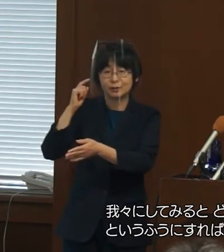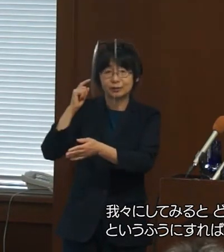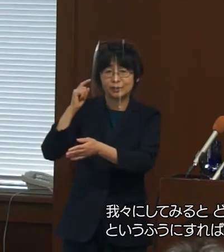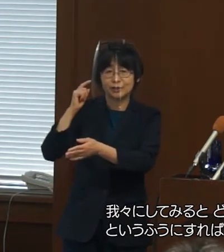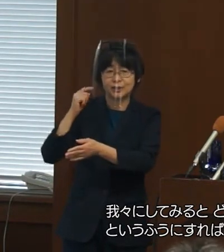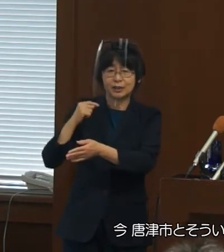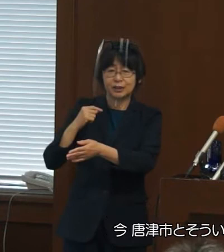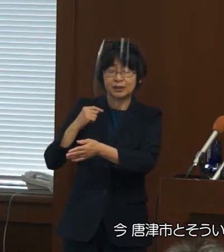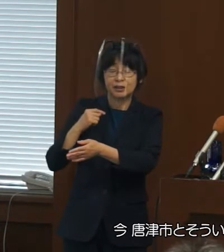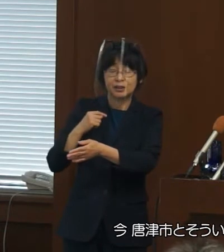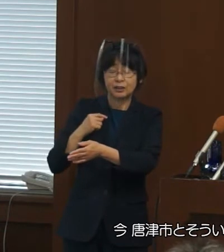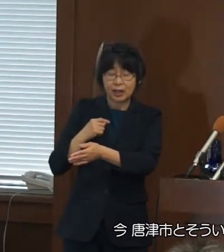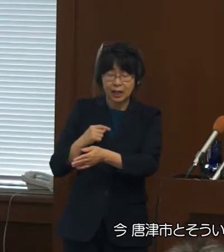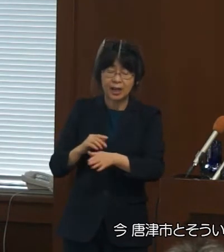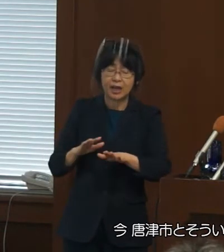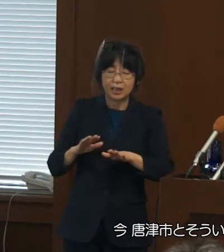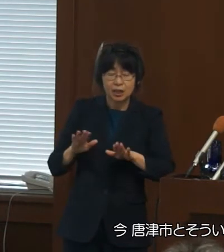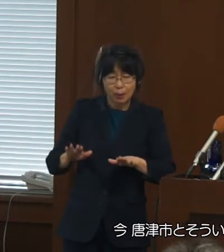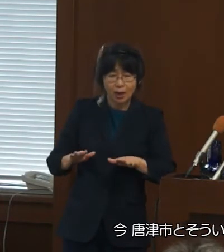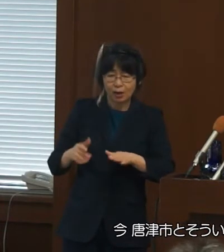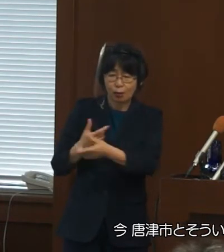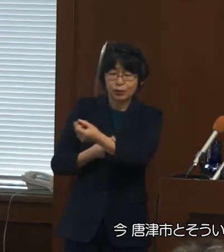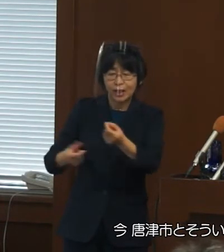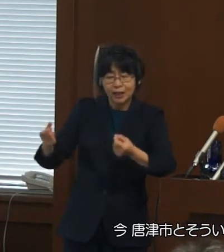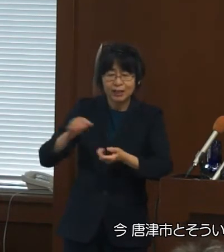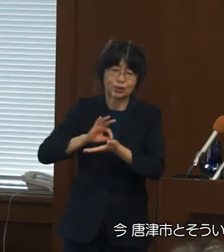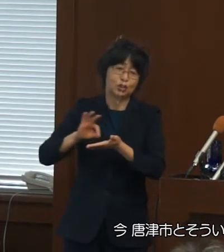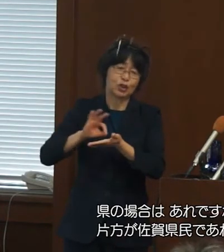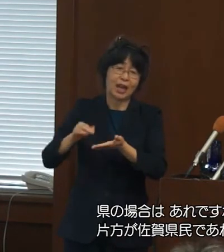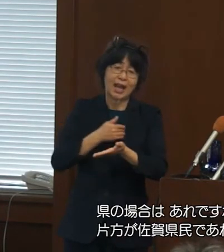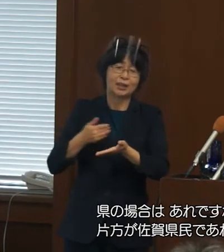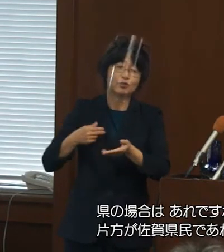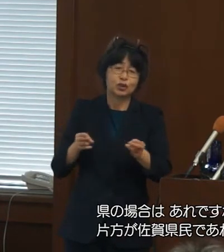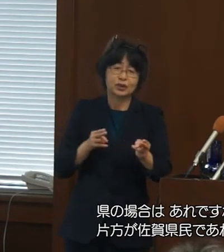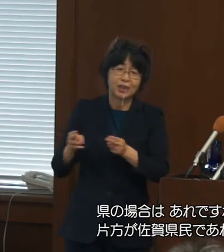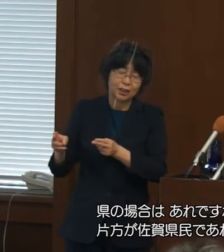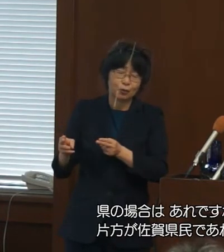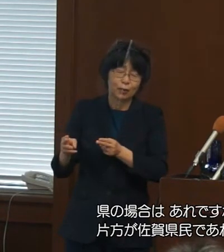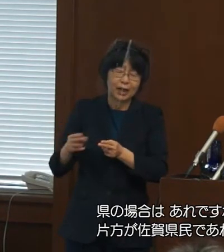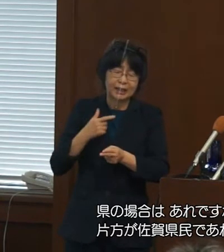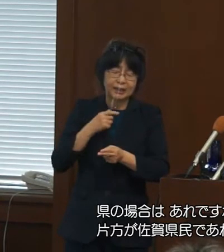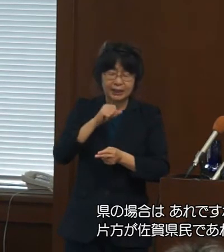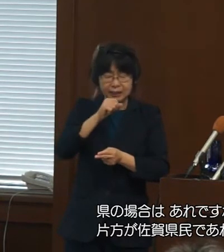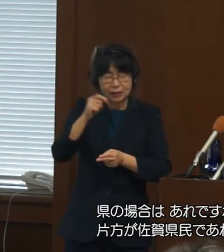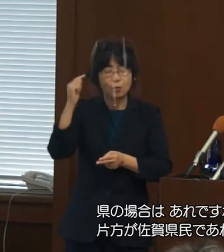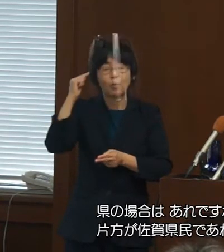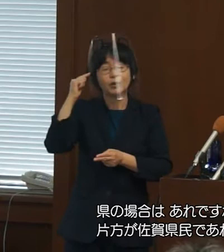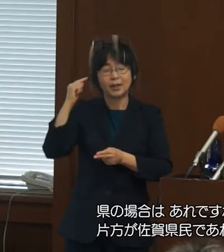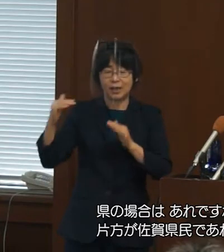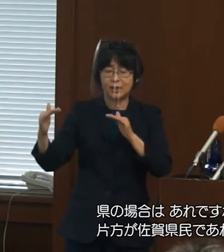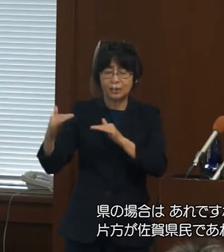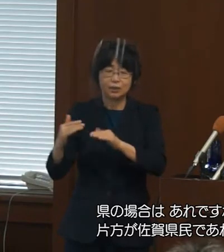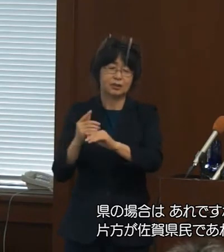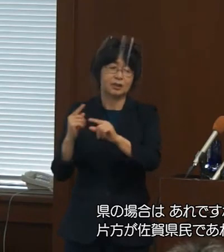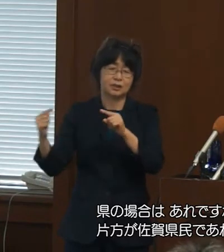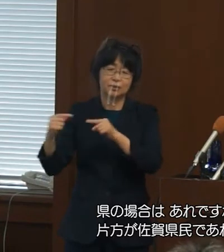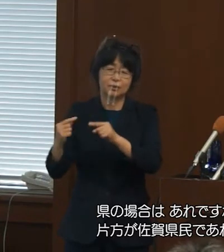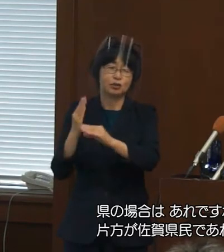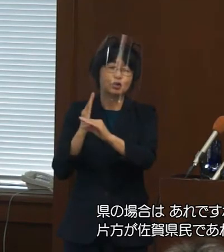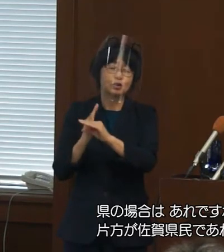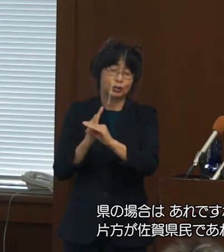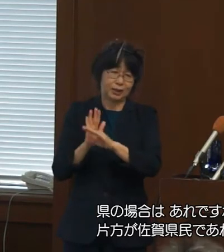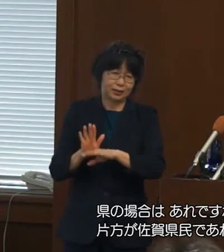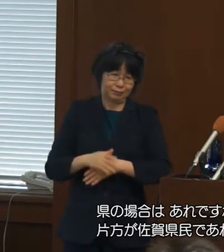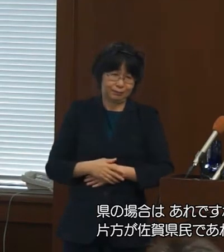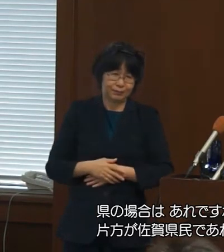というふうに思ったので、今唐津市とそういう形で調整しています。県の場合はあれですね、だから2人のうちの片方が佐賀県民